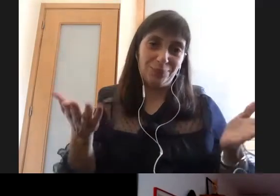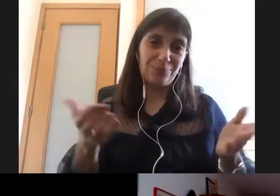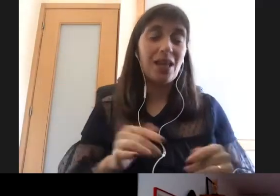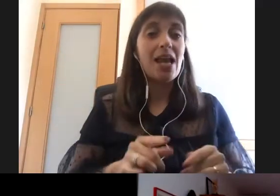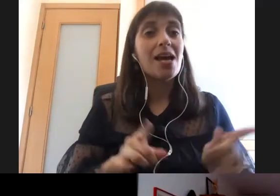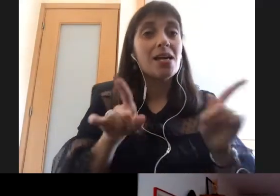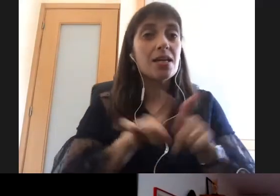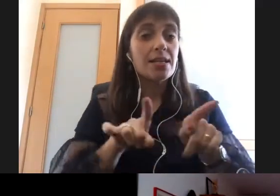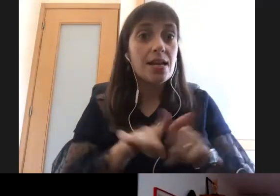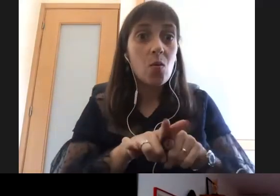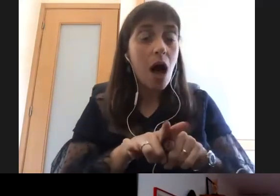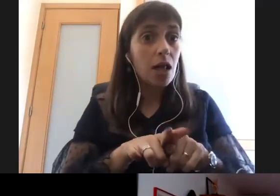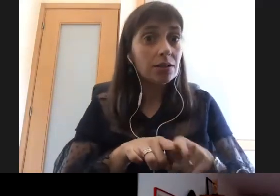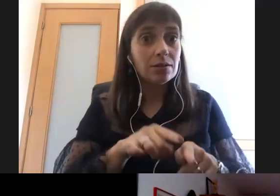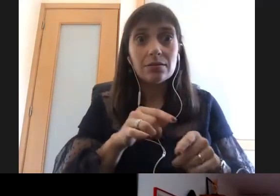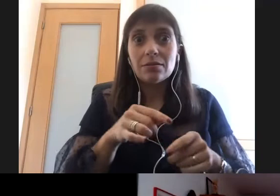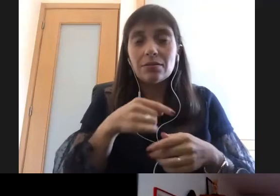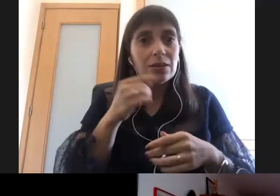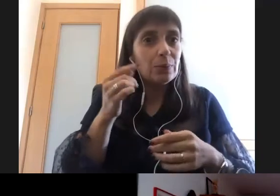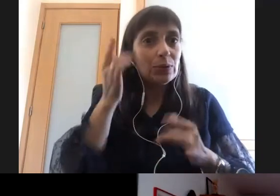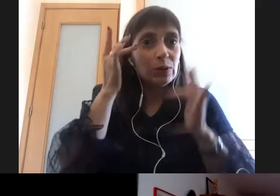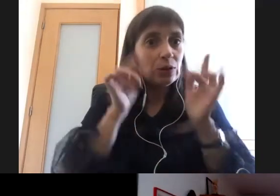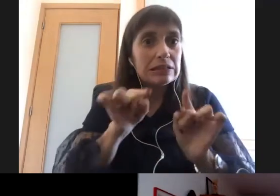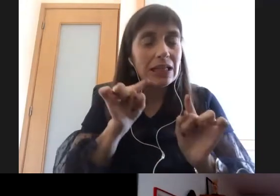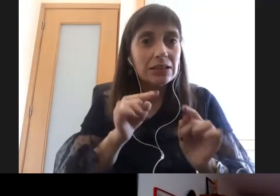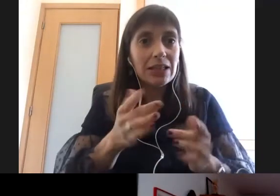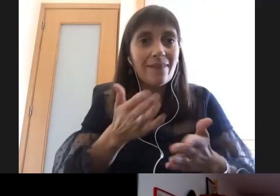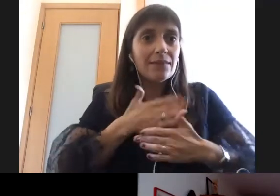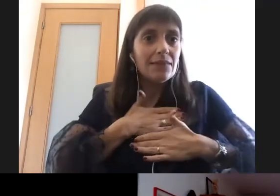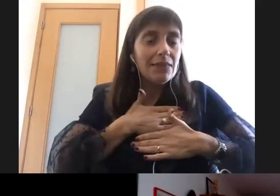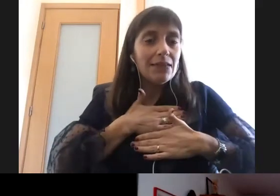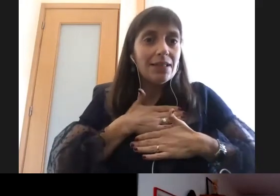encantado o que estavam encantando os revolucionários franceses.